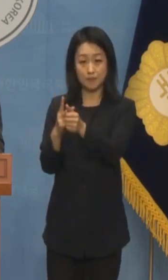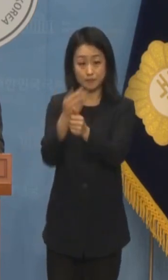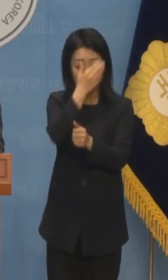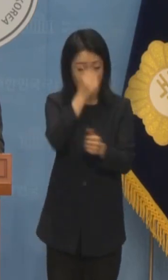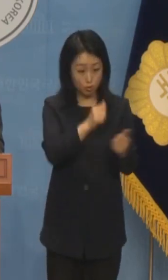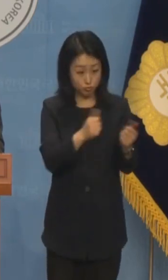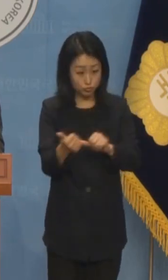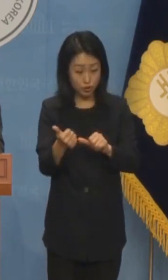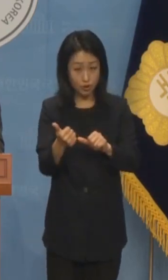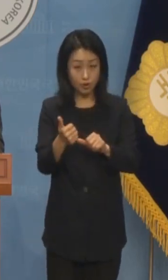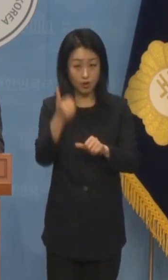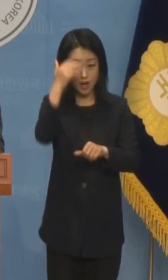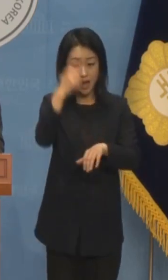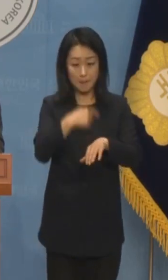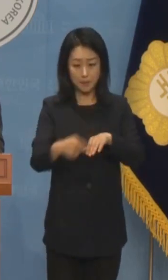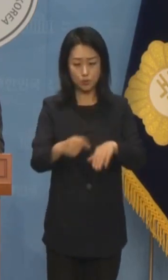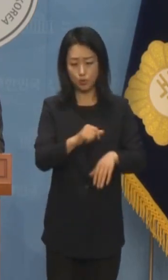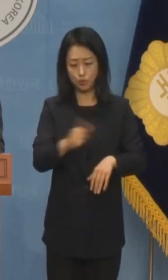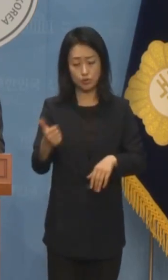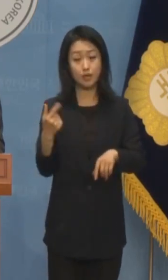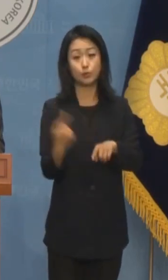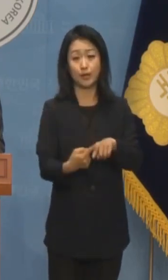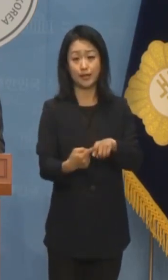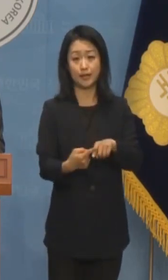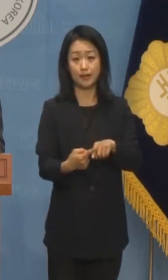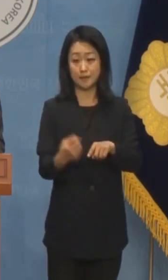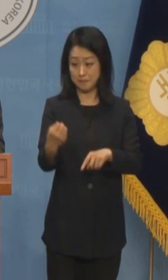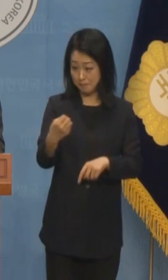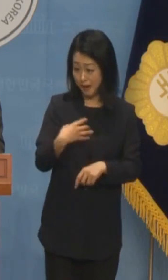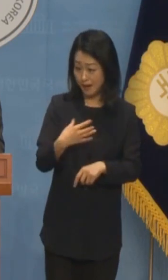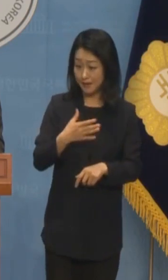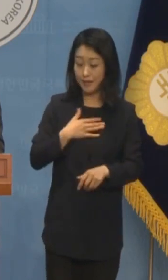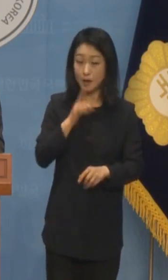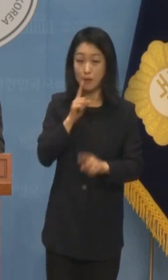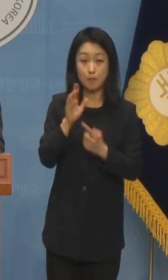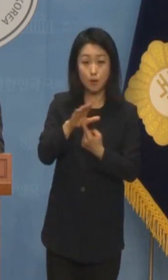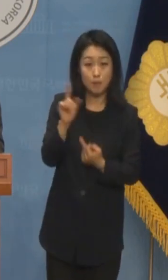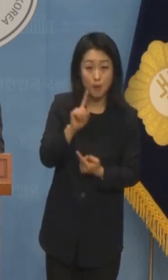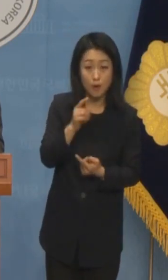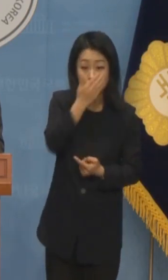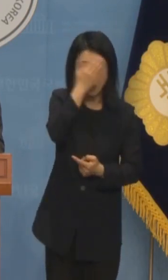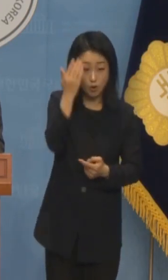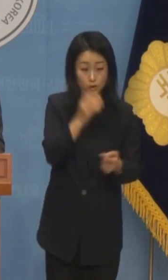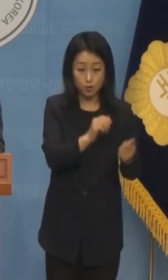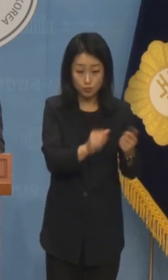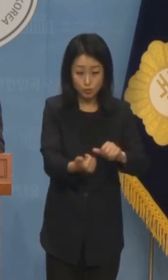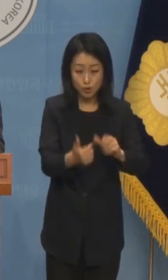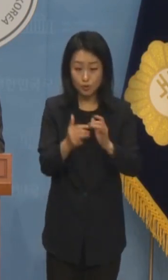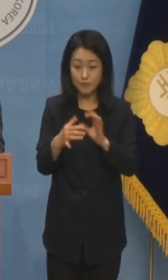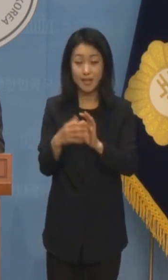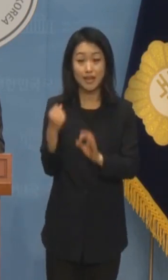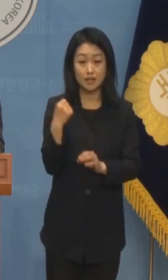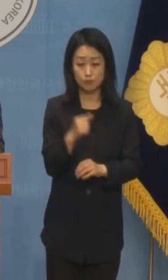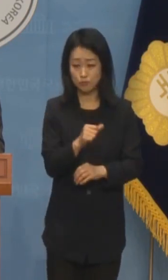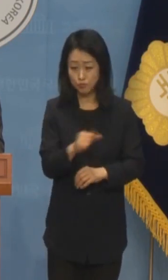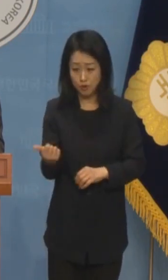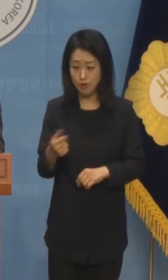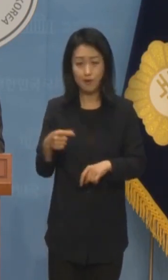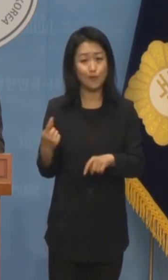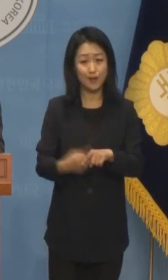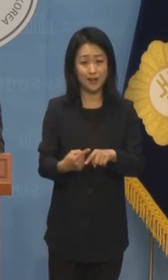죽으면 민족이 죽는다. 저는 이렇게 표현하고 싶습니다. 청년이 죽으면 국민의힘도